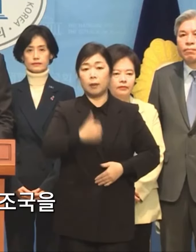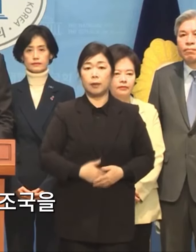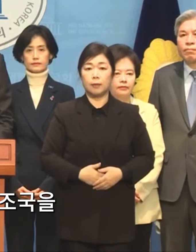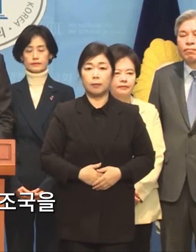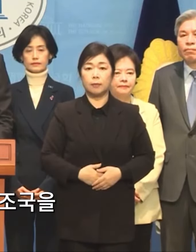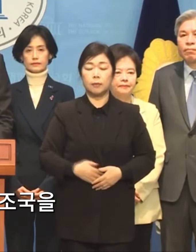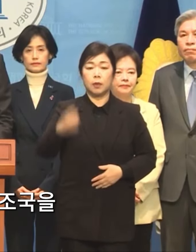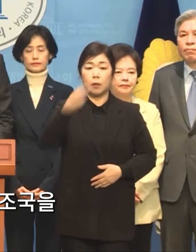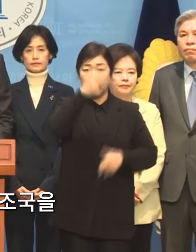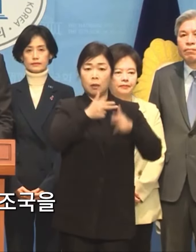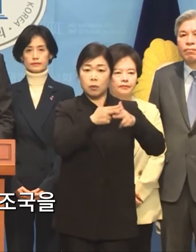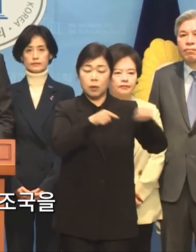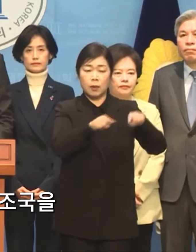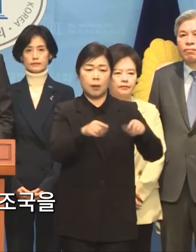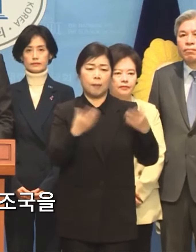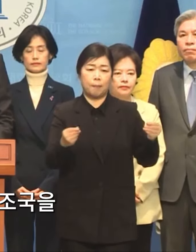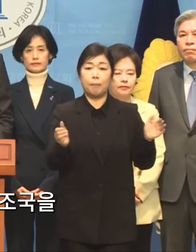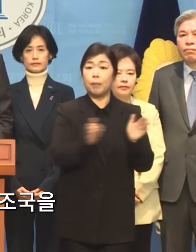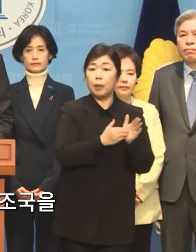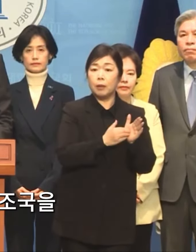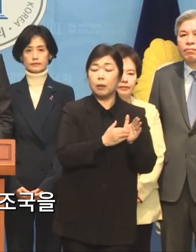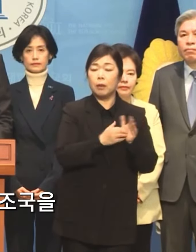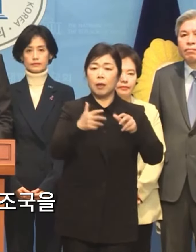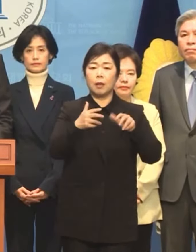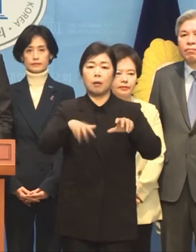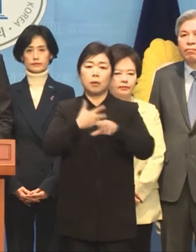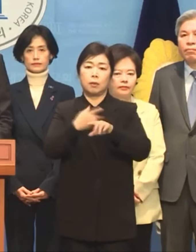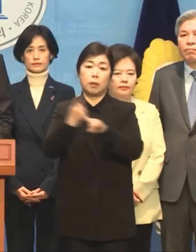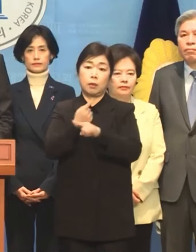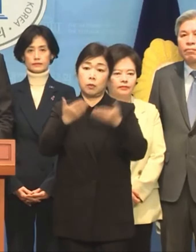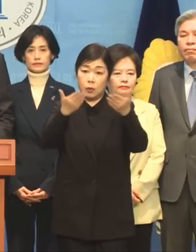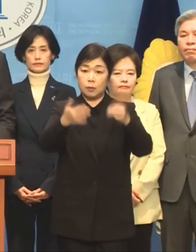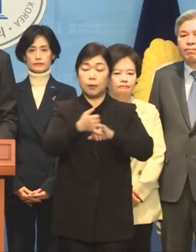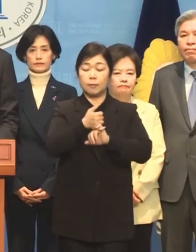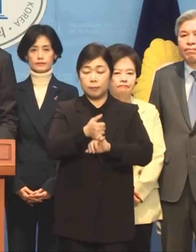독재를 조기에 종식하고 조국을 혁신하겠습니다